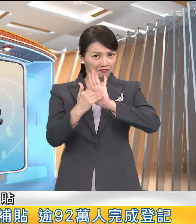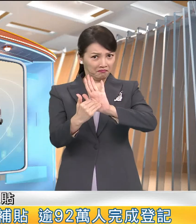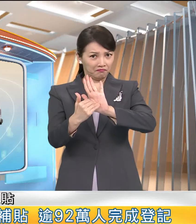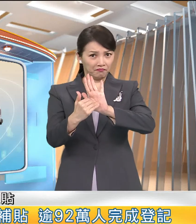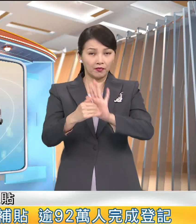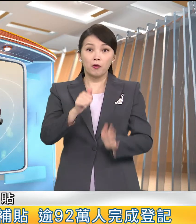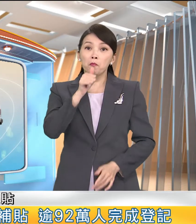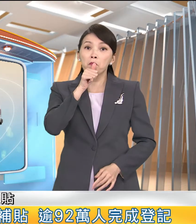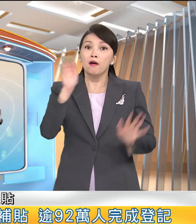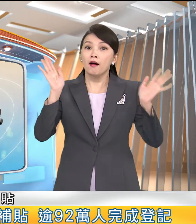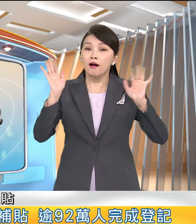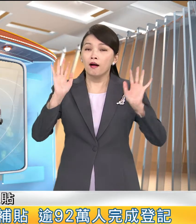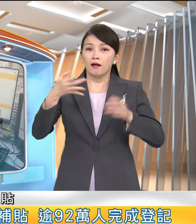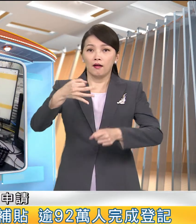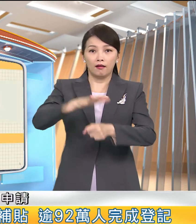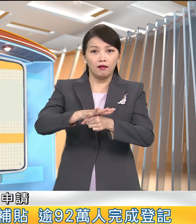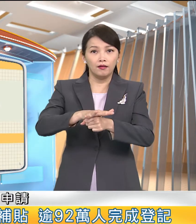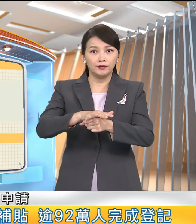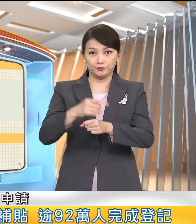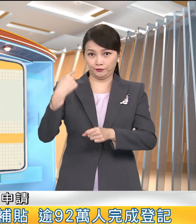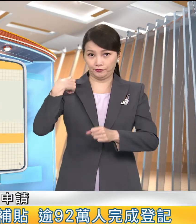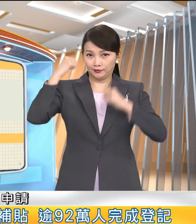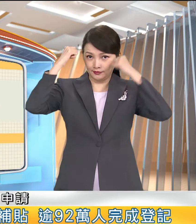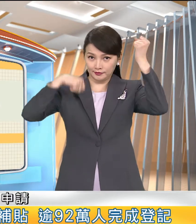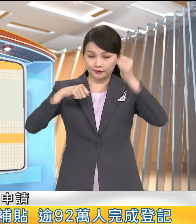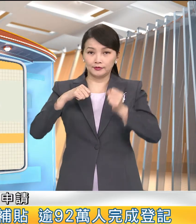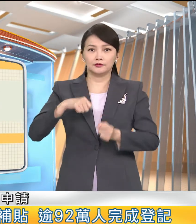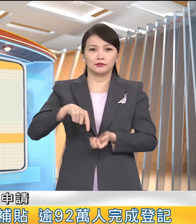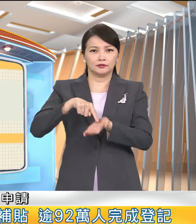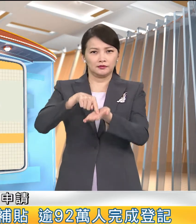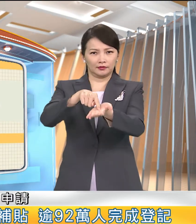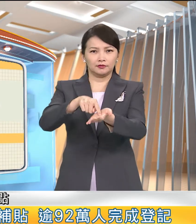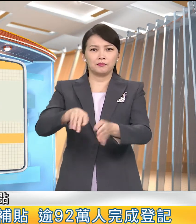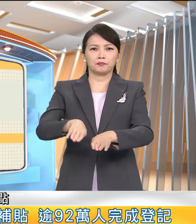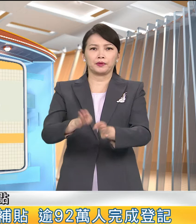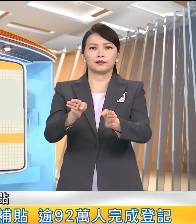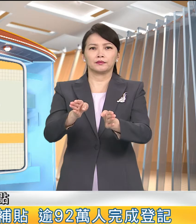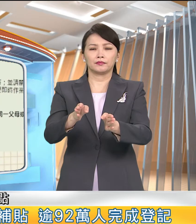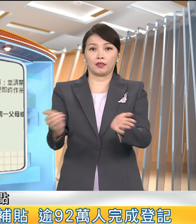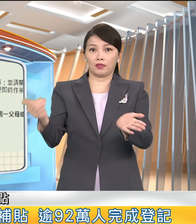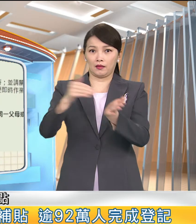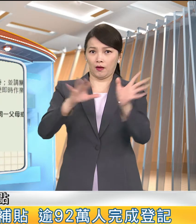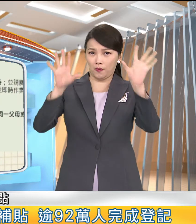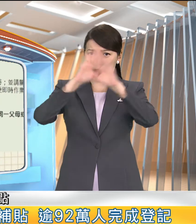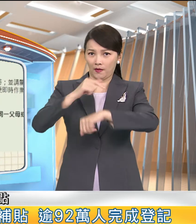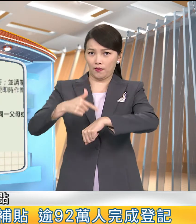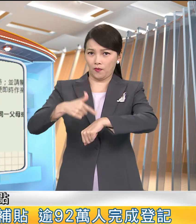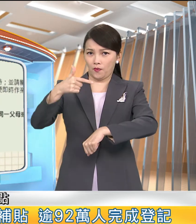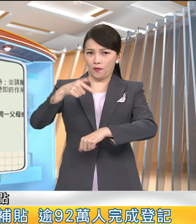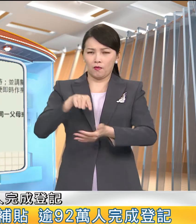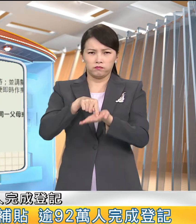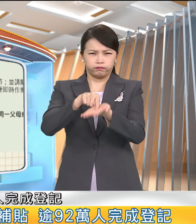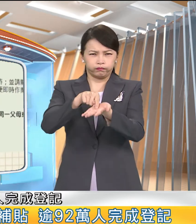孩童家庭防疫补贴，从昨天上午开放申请，截至昨天晚间六点，已经